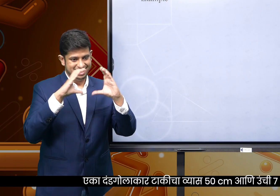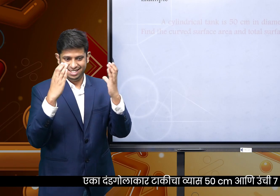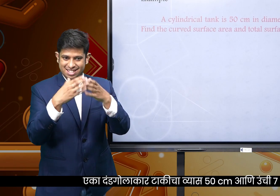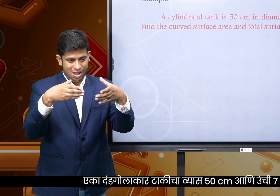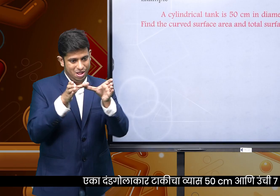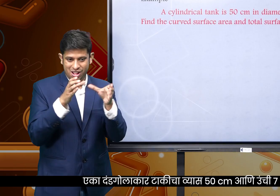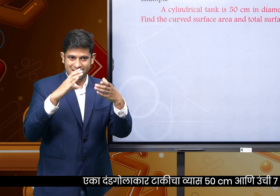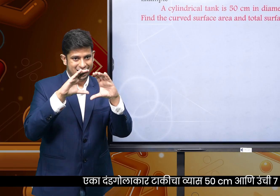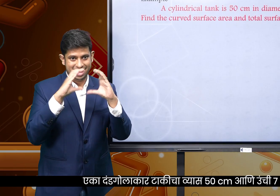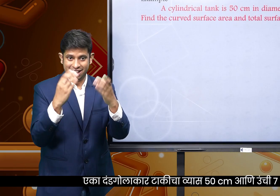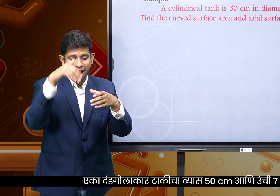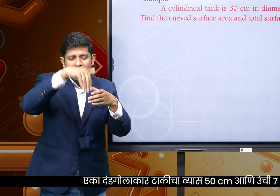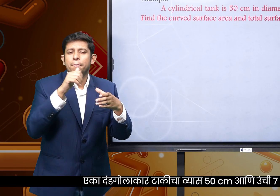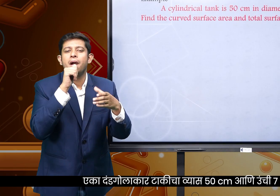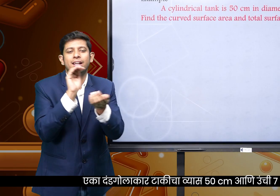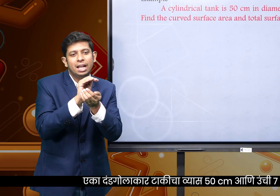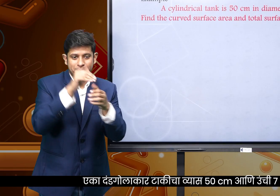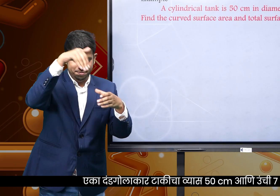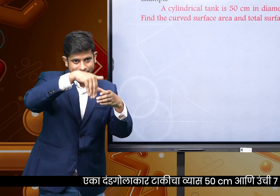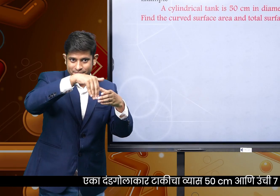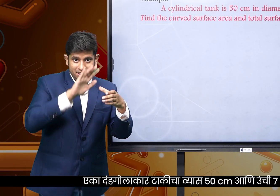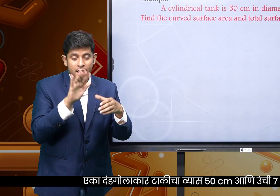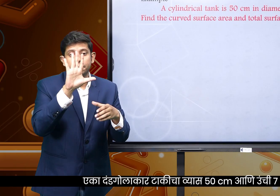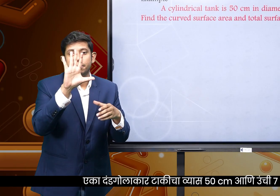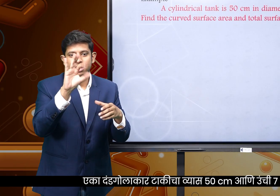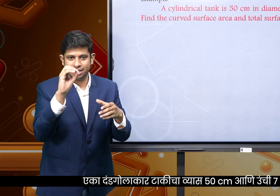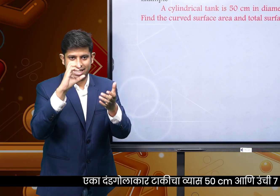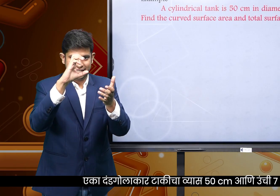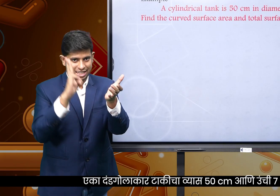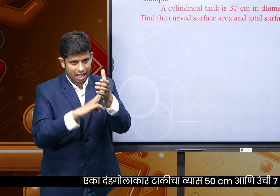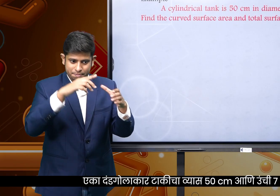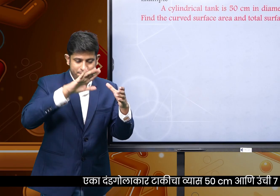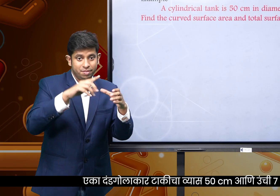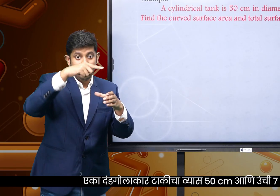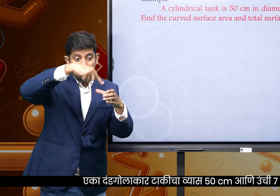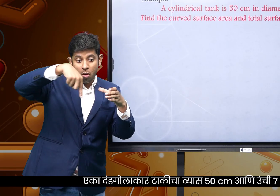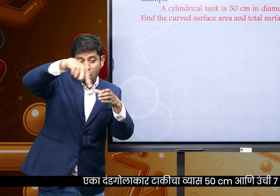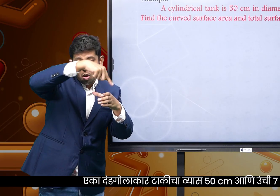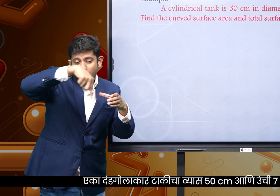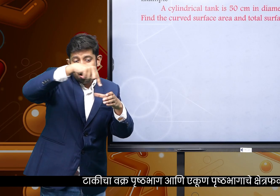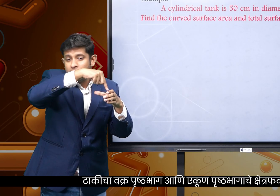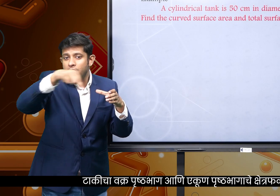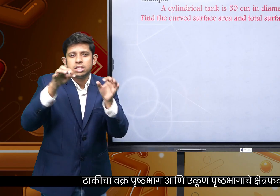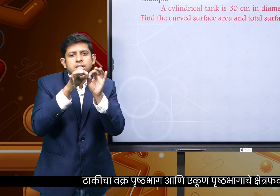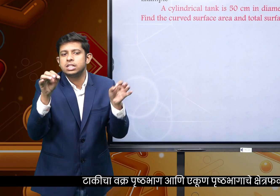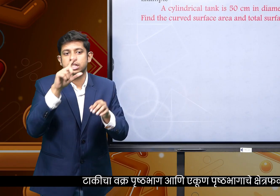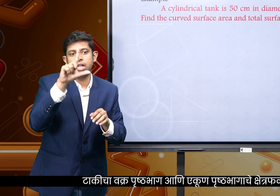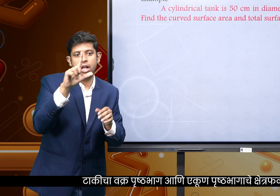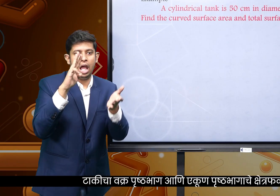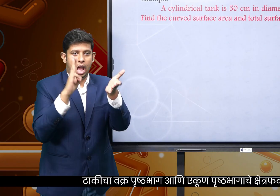एका दंडगोलाकार टाकीचा व्यास 50 सेंटीमीटर आणि उंची 7 मीटर आहे। टाकीचा वक्र पृष्ठभाग आणि